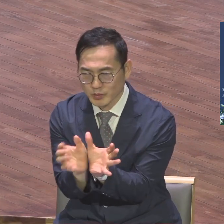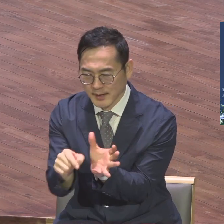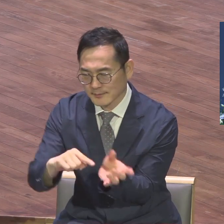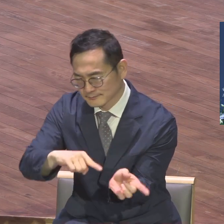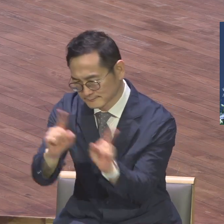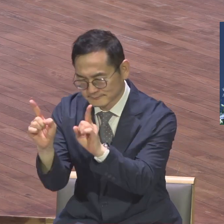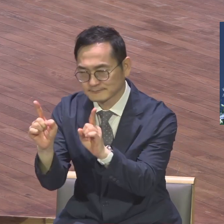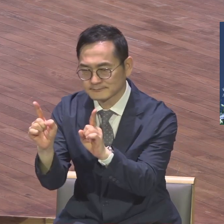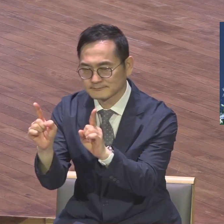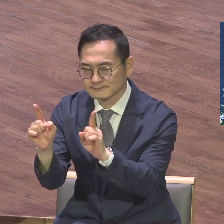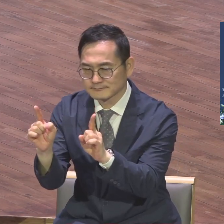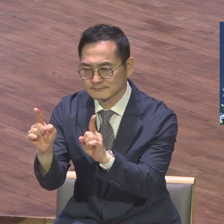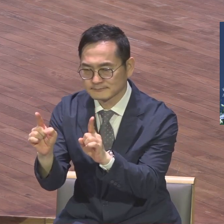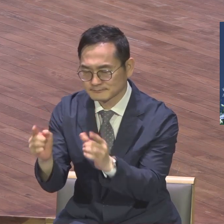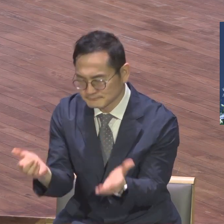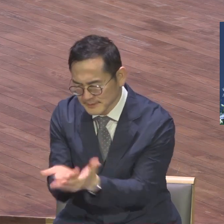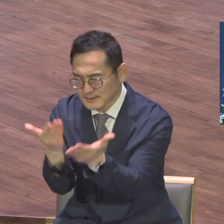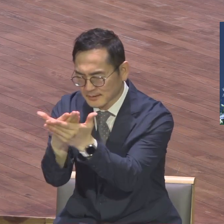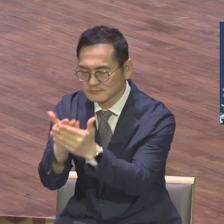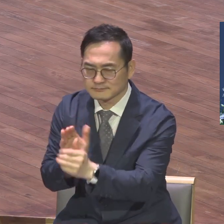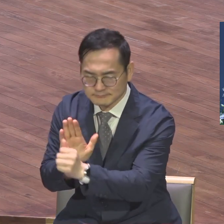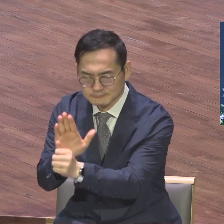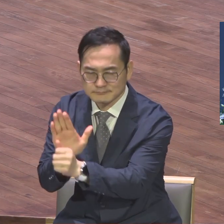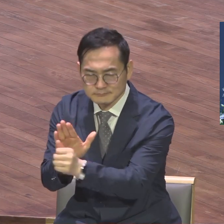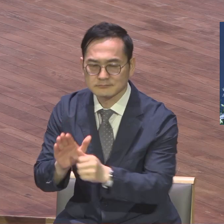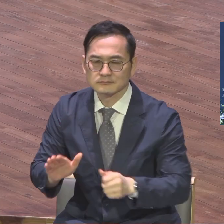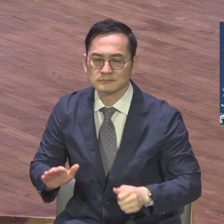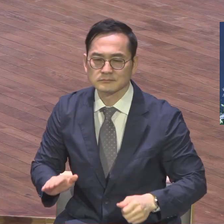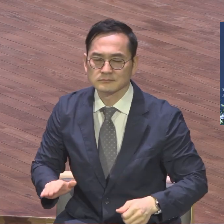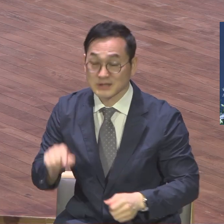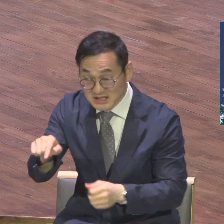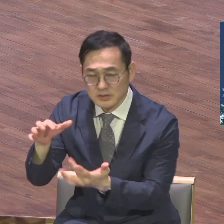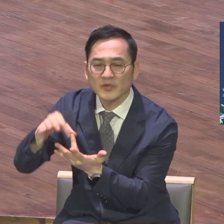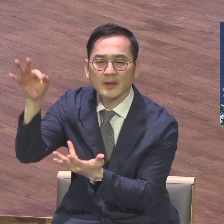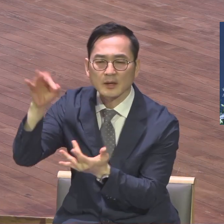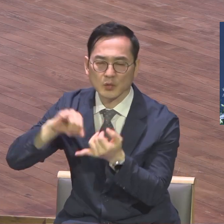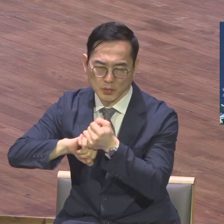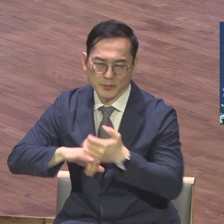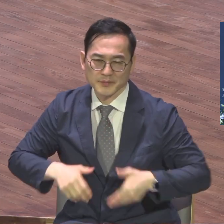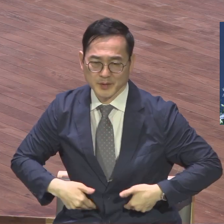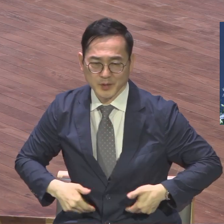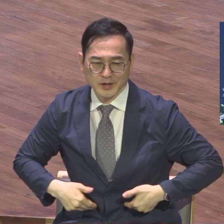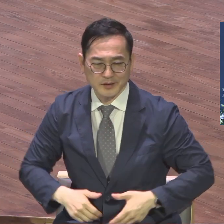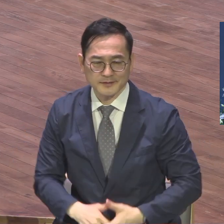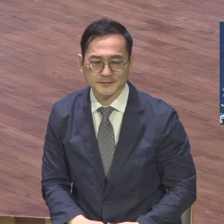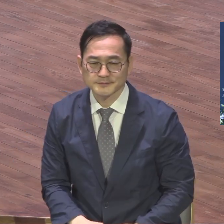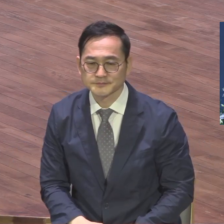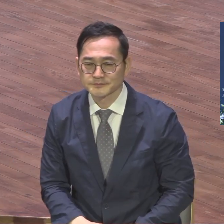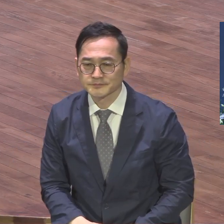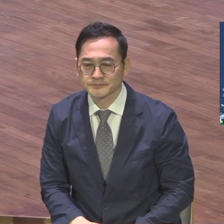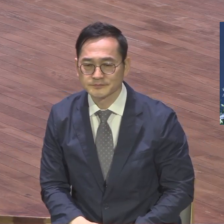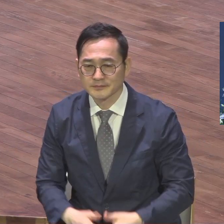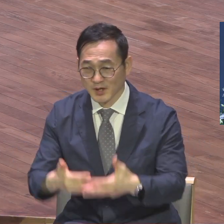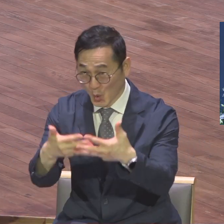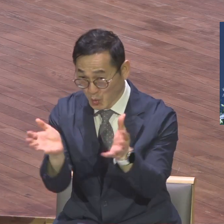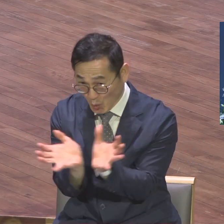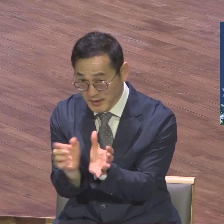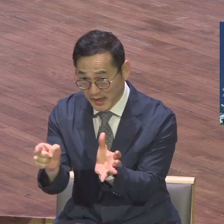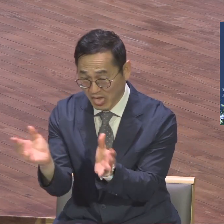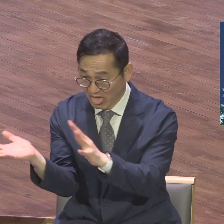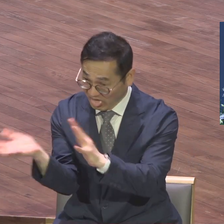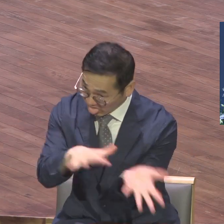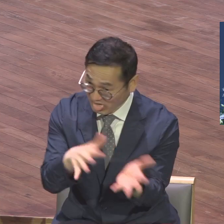살리는 선택을 해야 됩니다. 공동체를 살리는 선택. 공동체를 나누어버리고 공동체를 죽이는 선택이